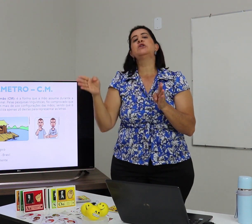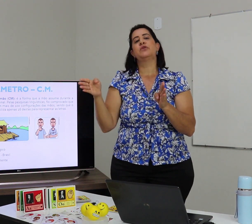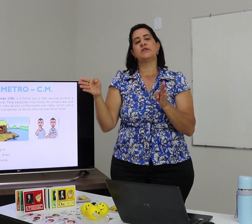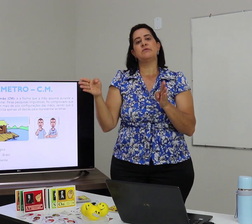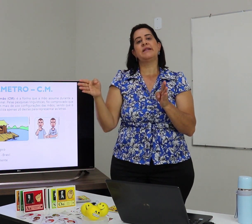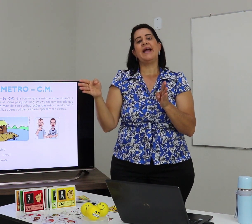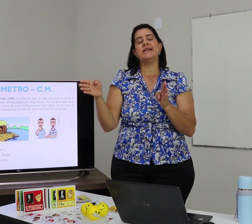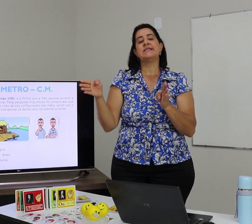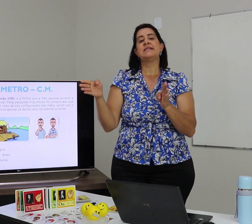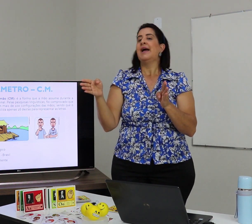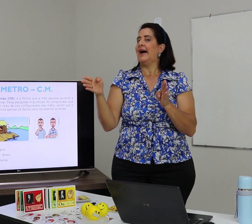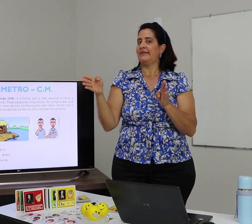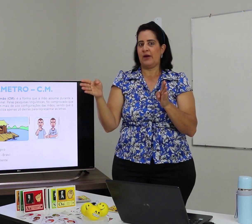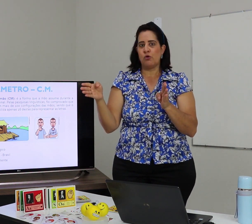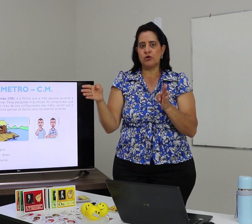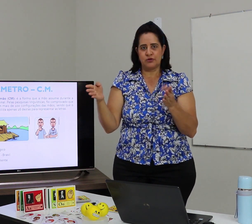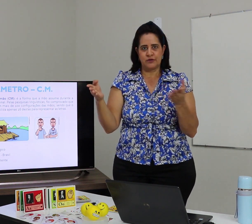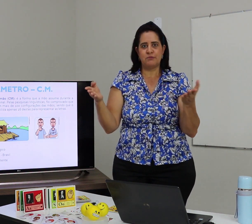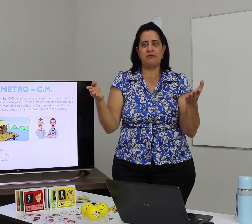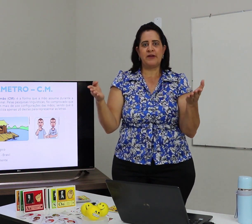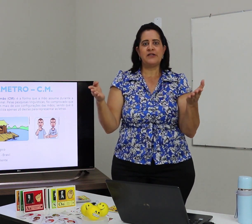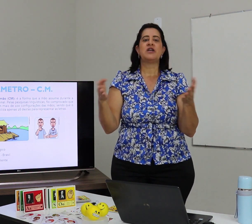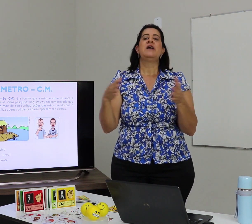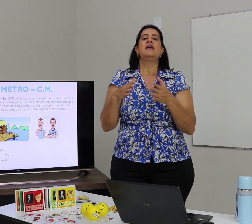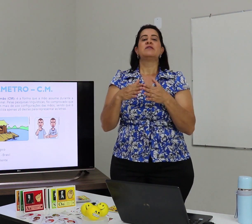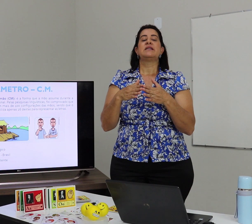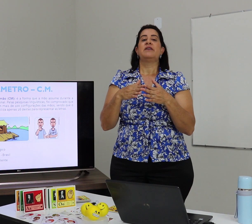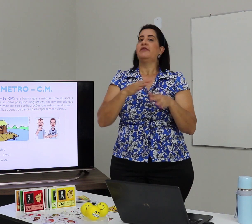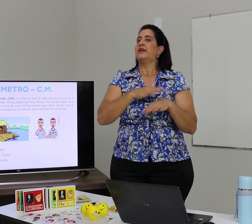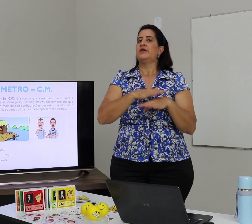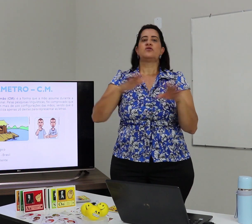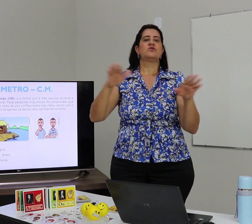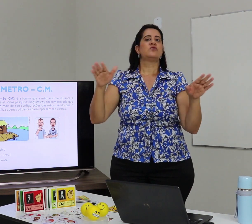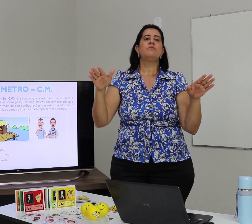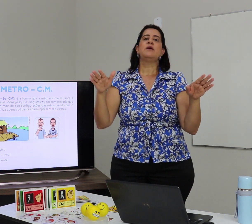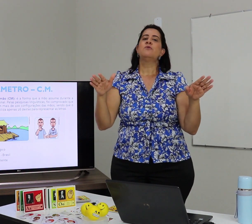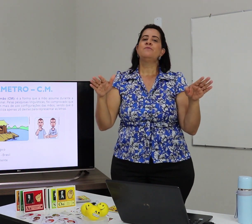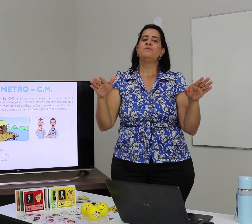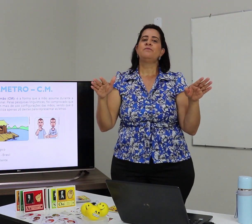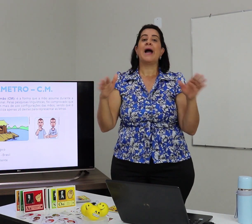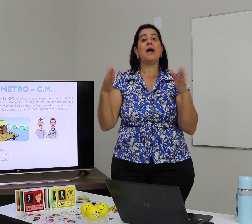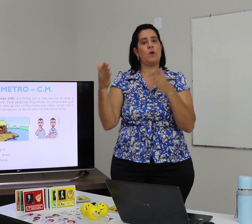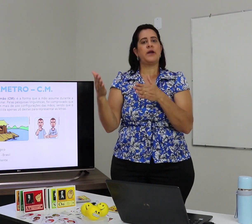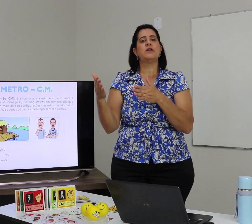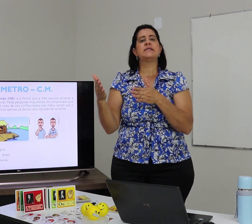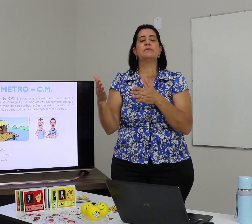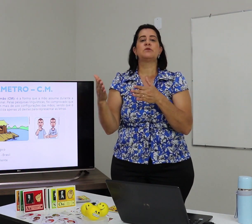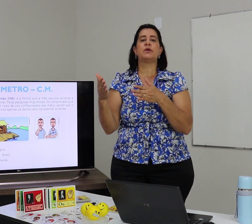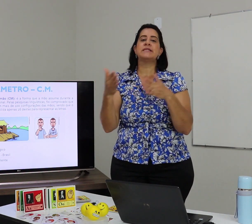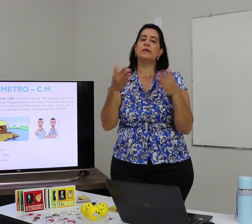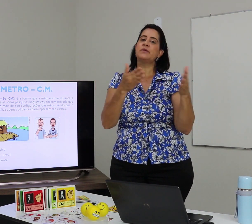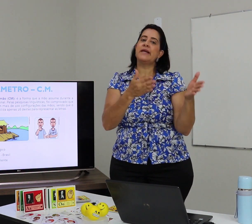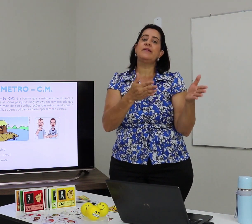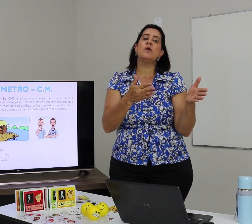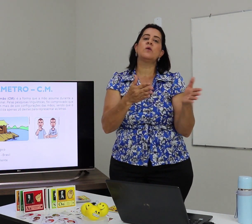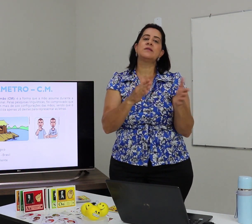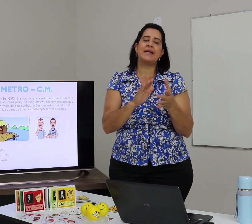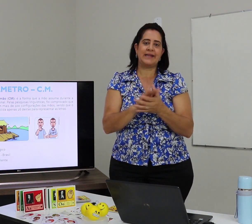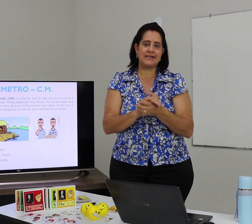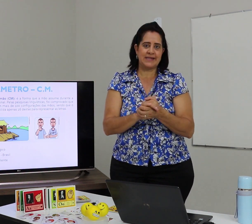de 2010, até hoje, 2020, você vai ver que isso subiu. Agora nós temos, por exemplo, 111